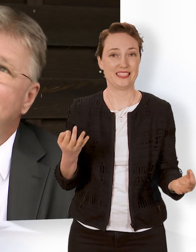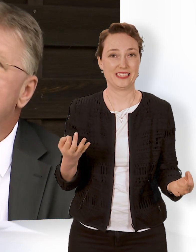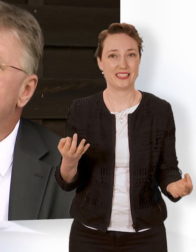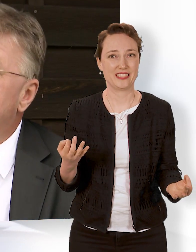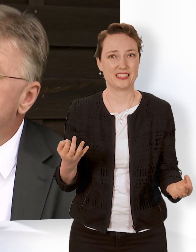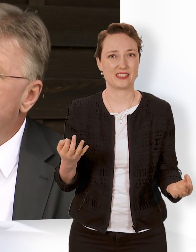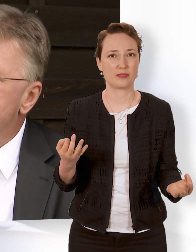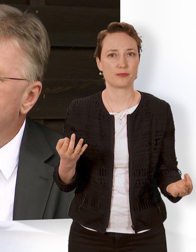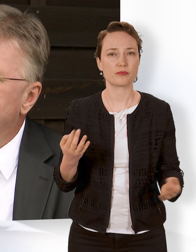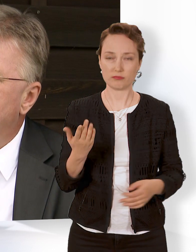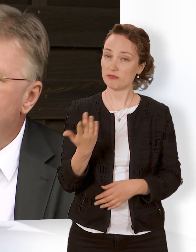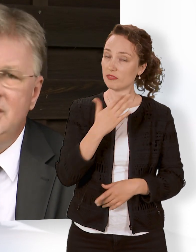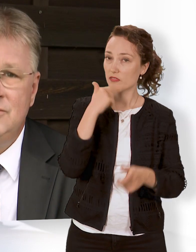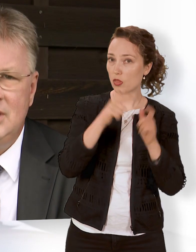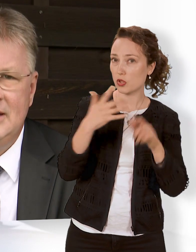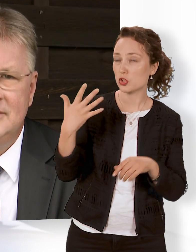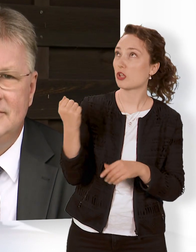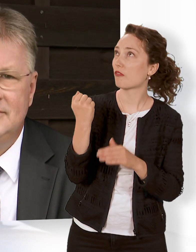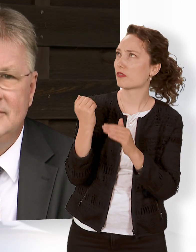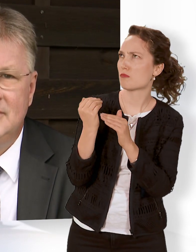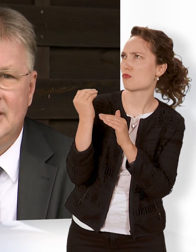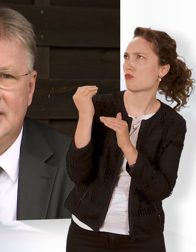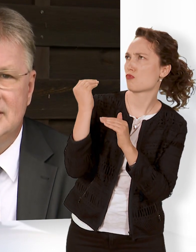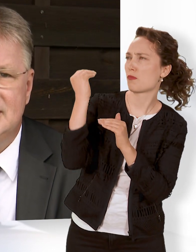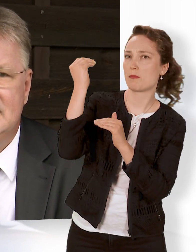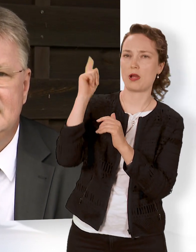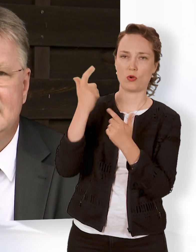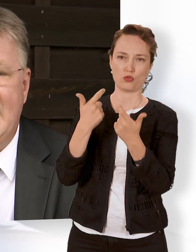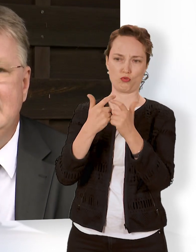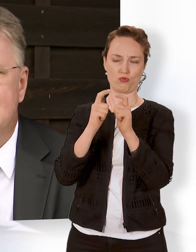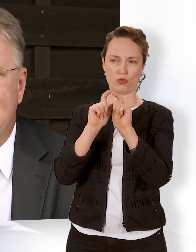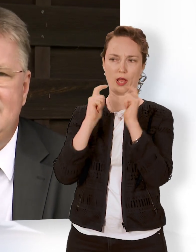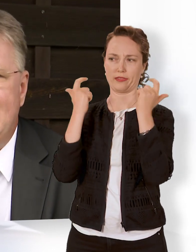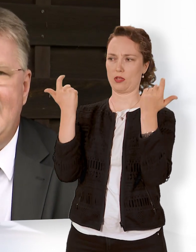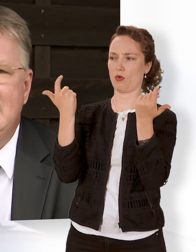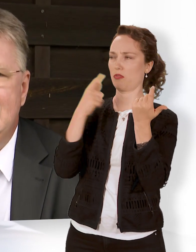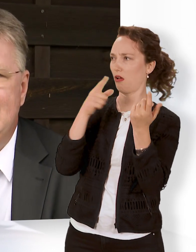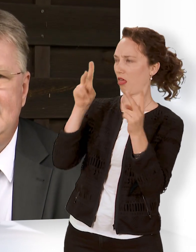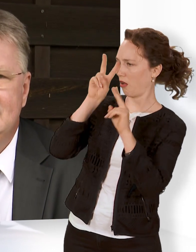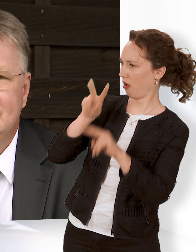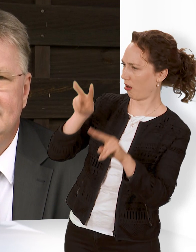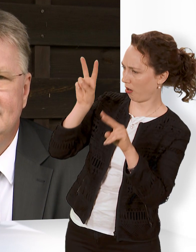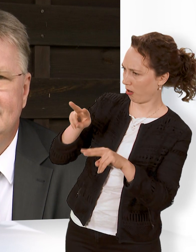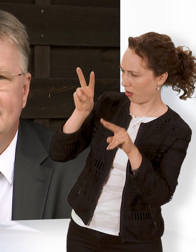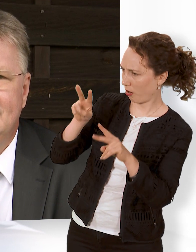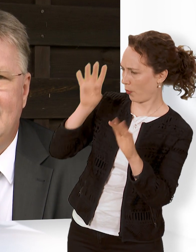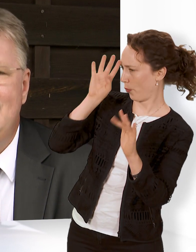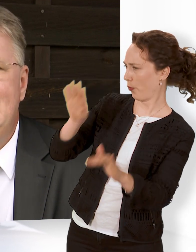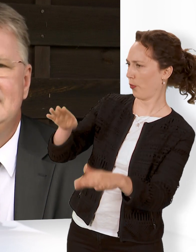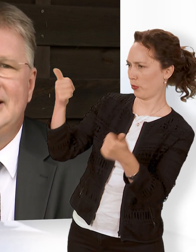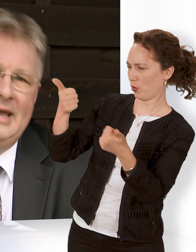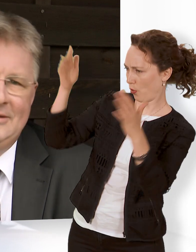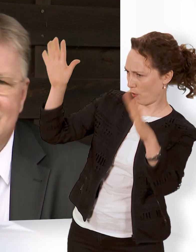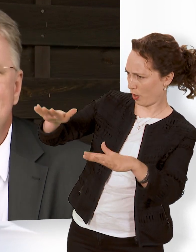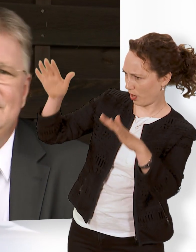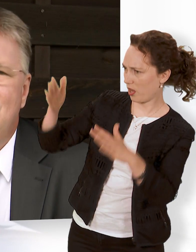Viele schaffen es bis ganz oben, auch hier im Stadion. Sie sind angesehen, werden angehimmelt, haben